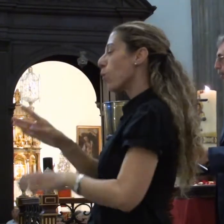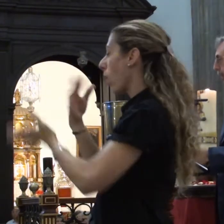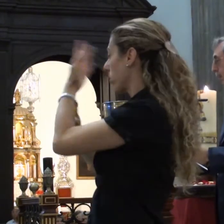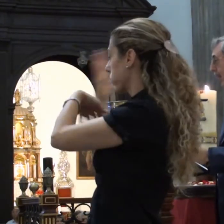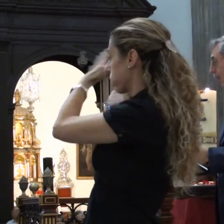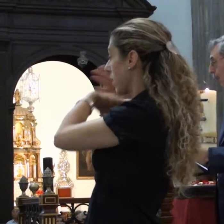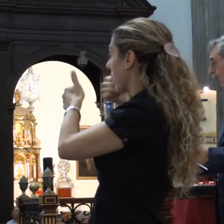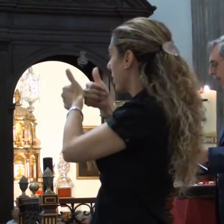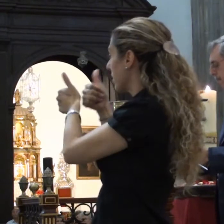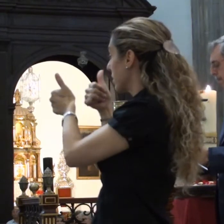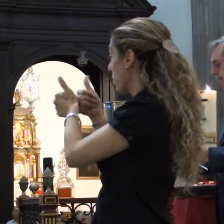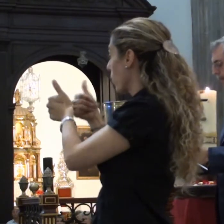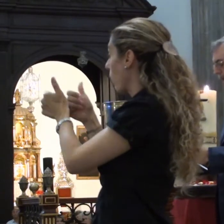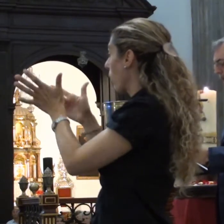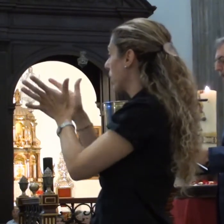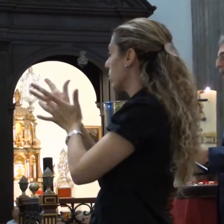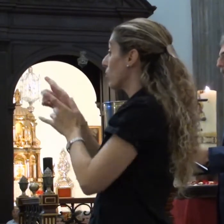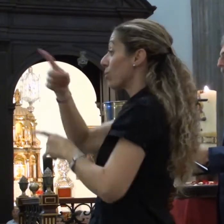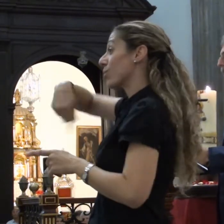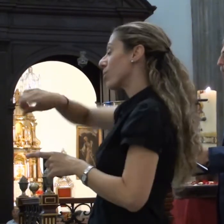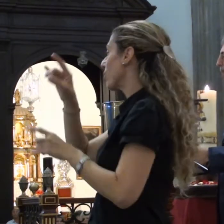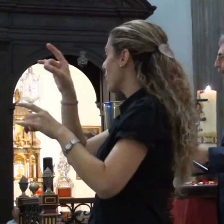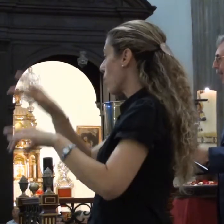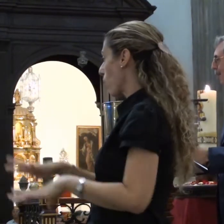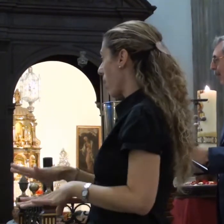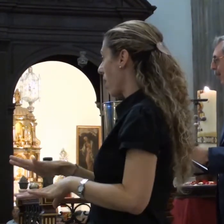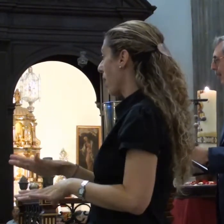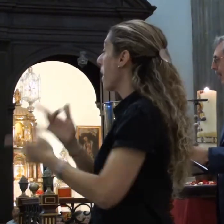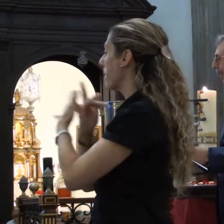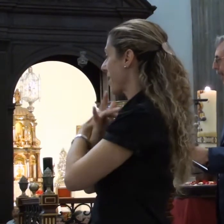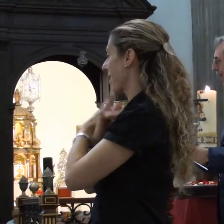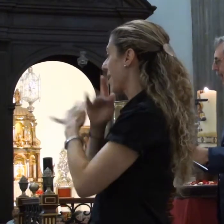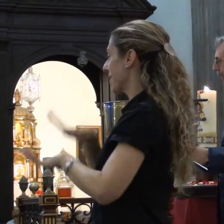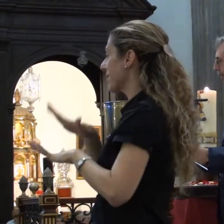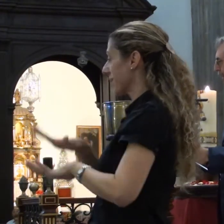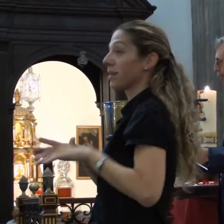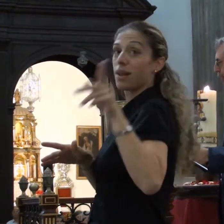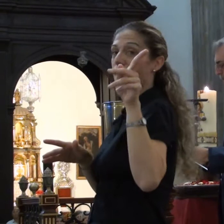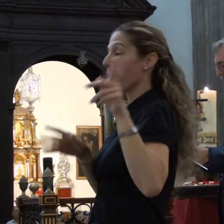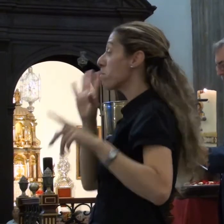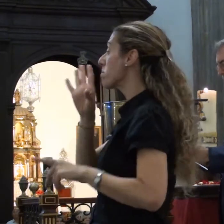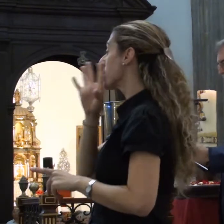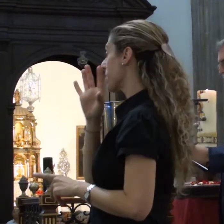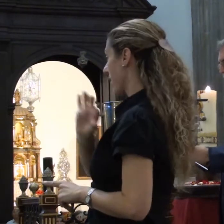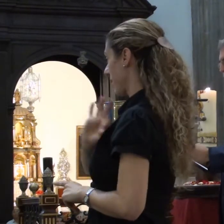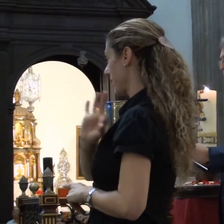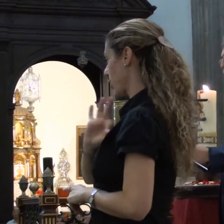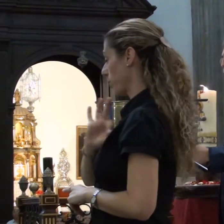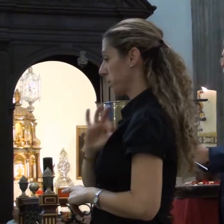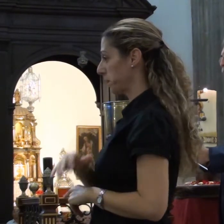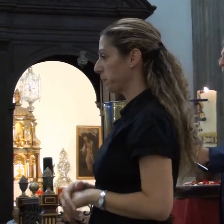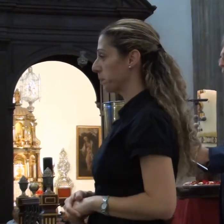también Apóstoles está María del pino la madre del señor